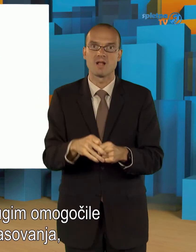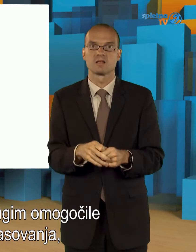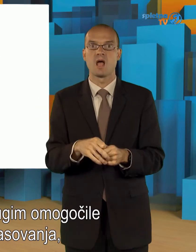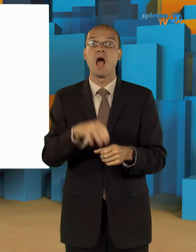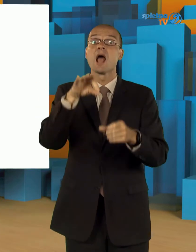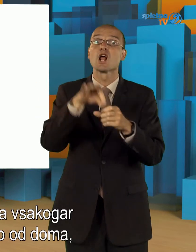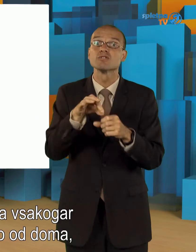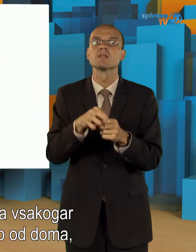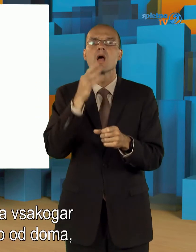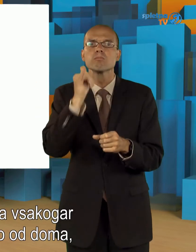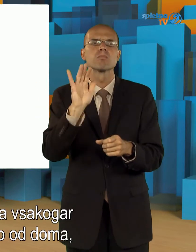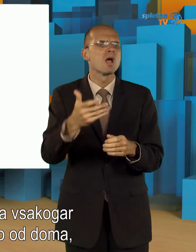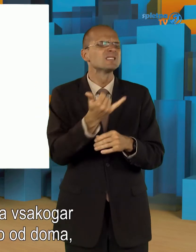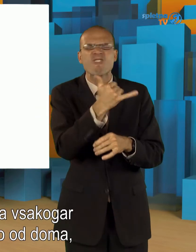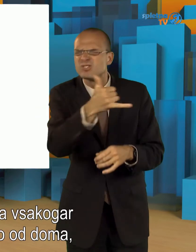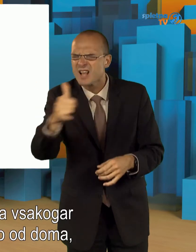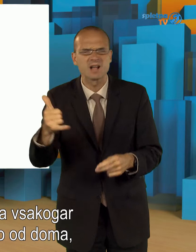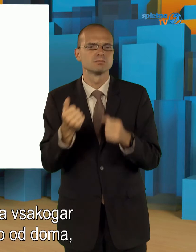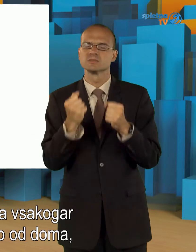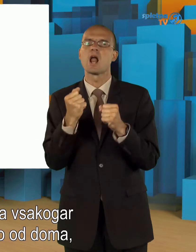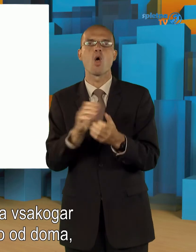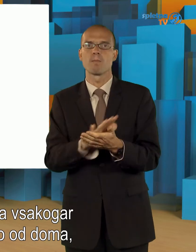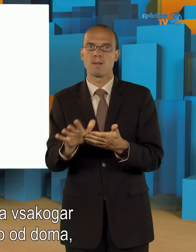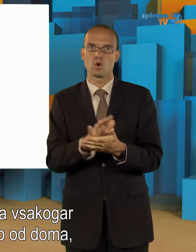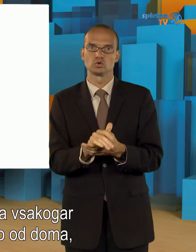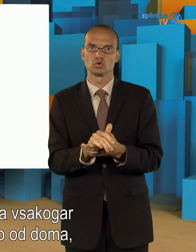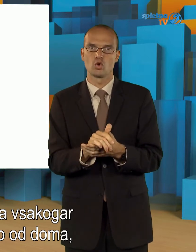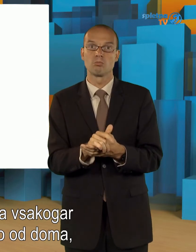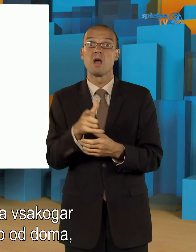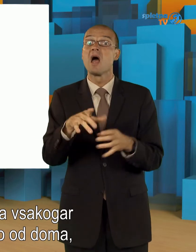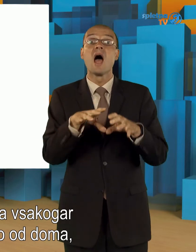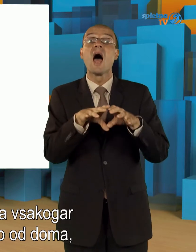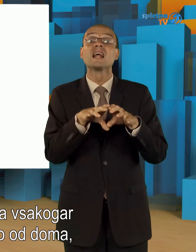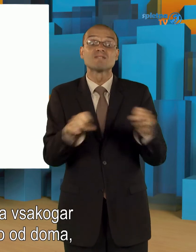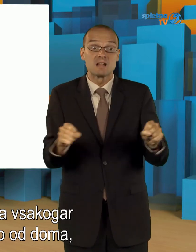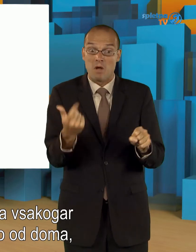doma. Volilna udeležba pa ne bi bila odvisna od vremena, so še navedli predlagatelji.